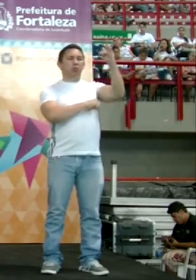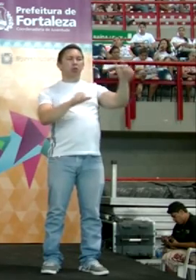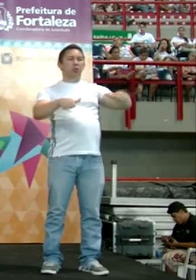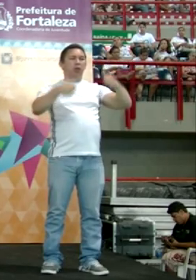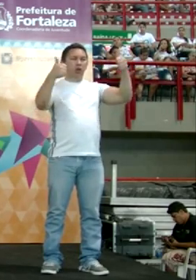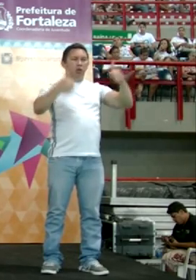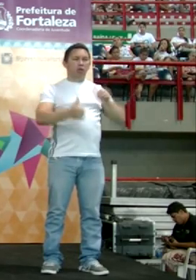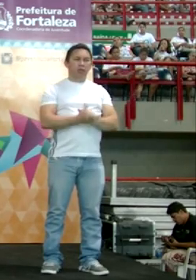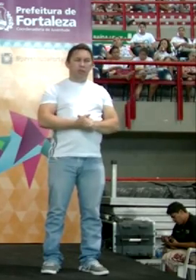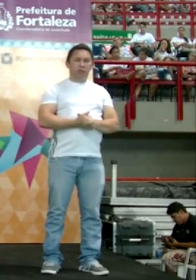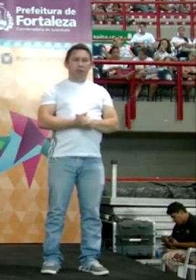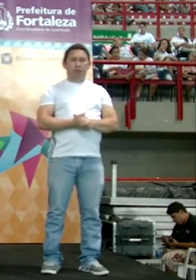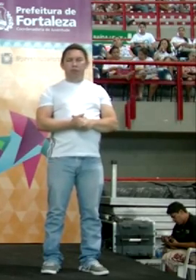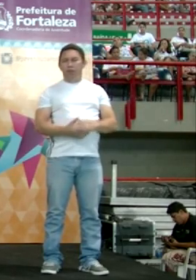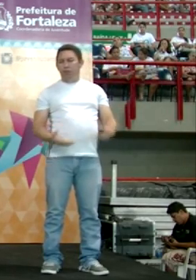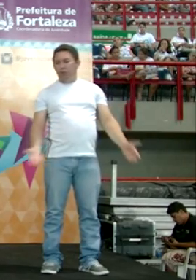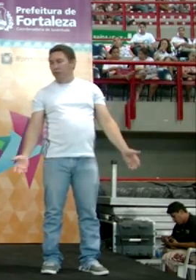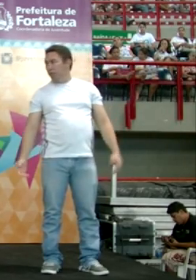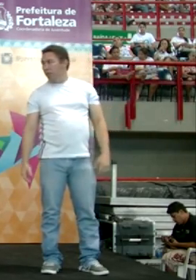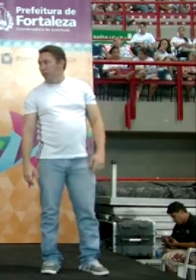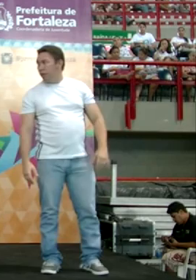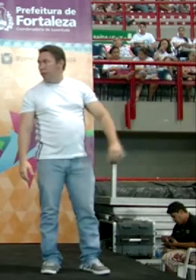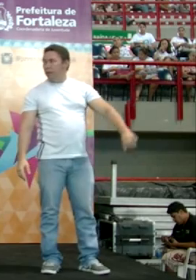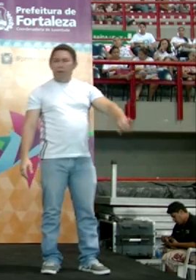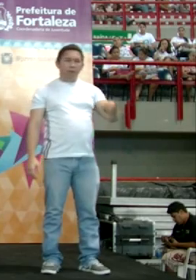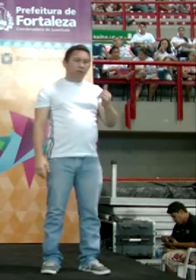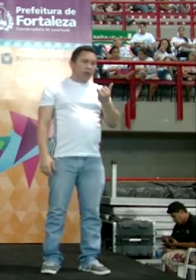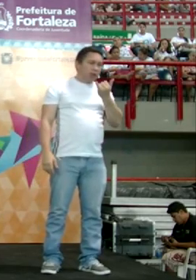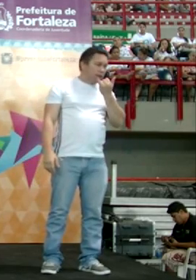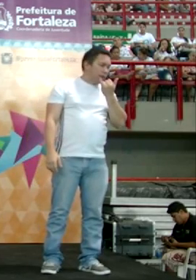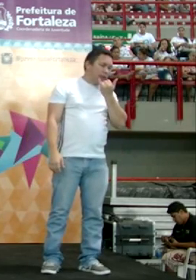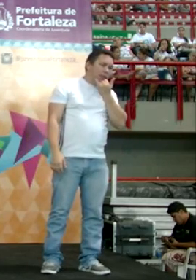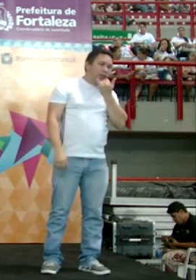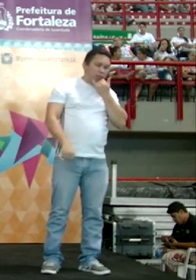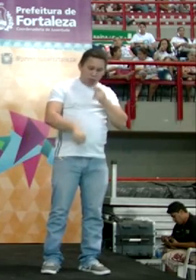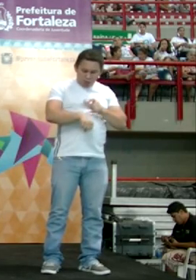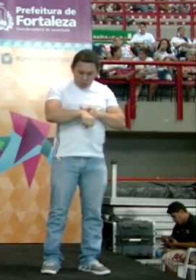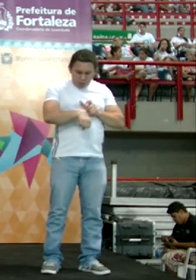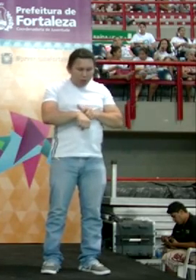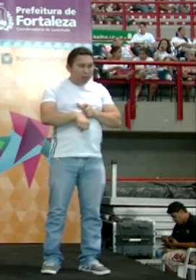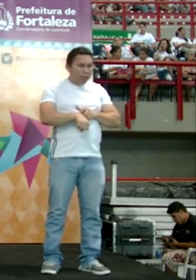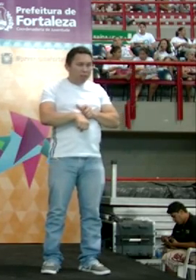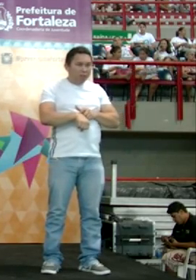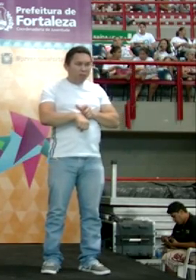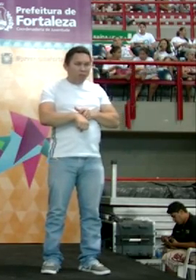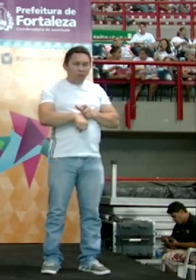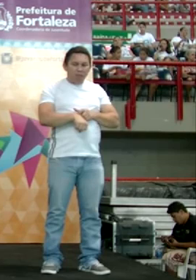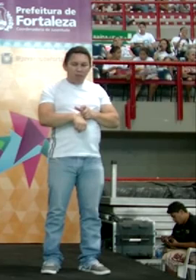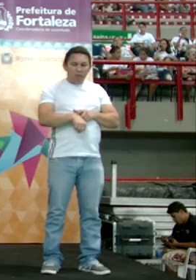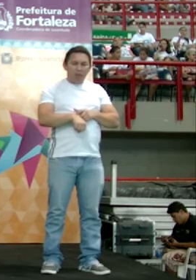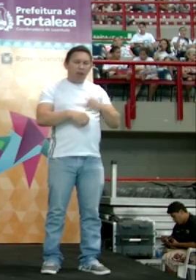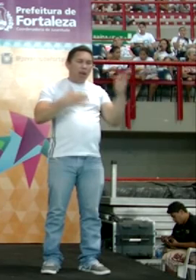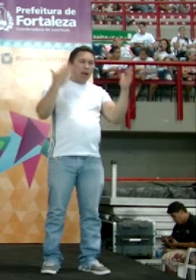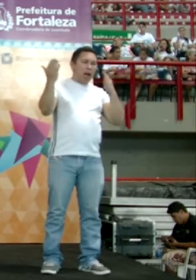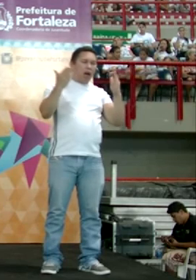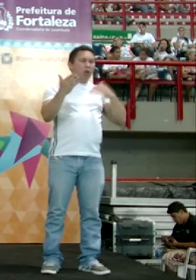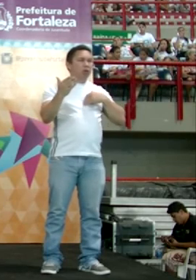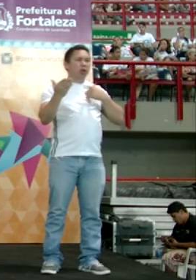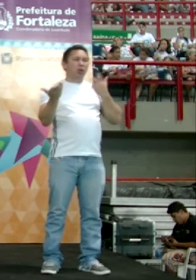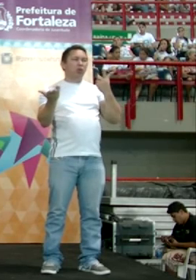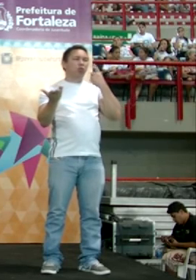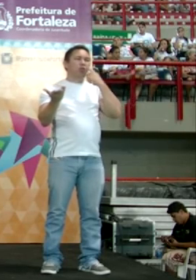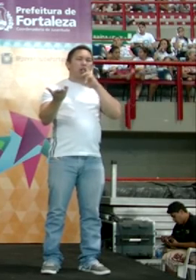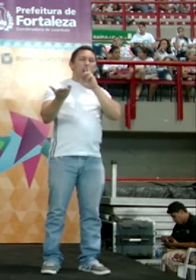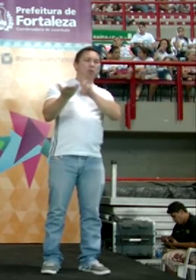né? Bom, gente, desculpa, o nosso horário aqui, eu já estou tomando um tempinho da aula do outro professor, ainda ficaram algumas dúvidas aqui, não deu tempo de